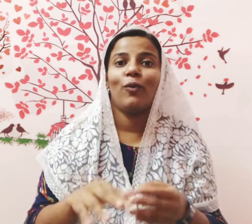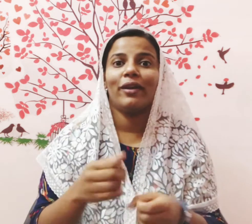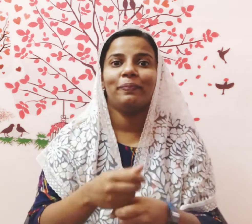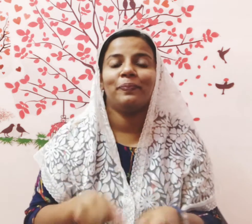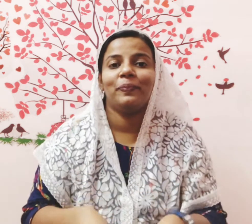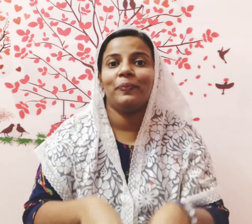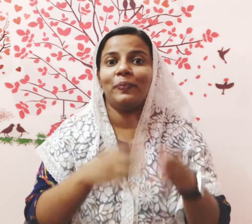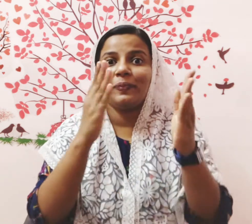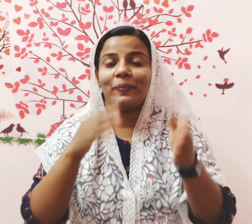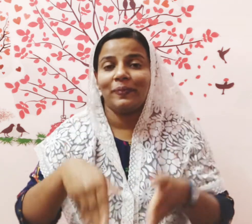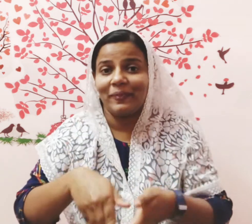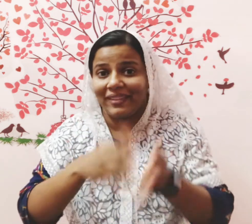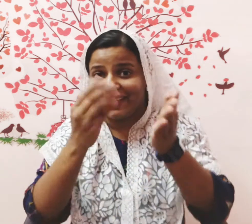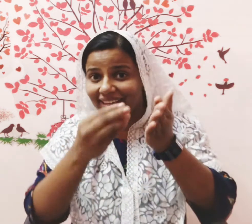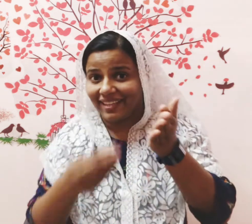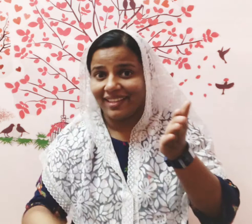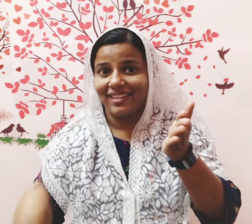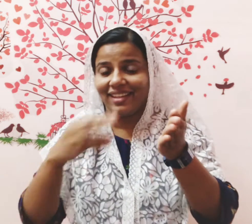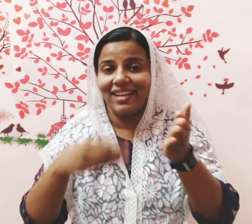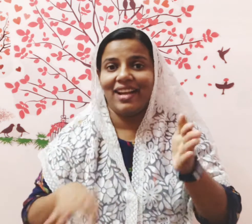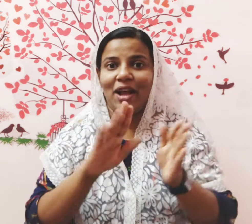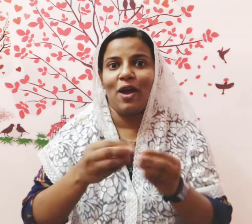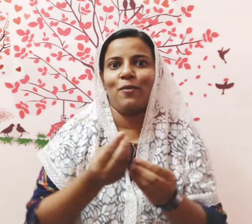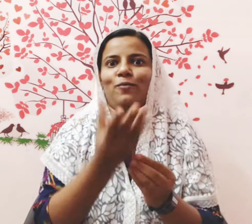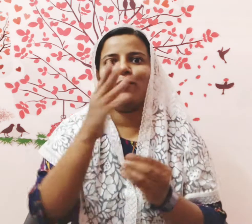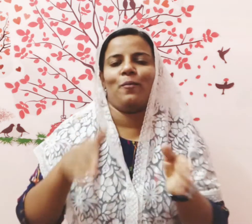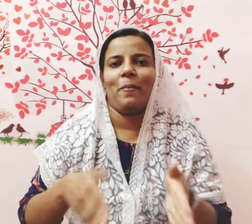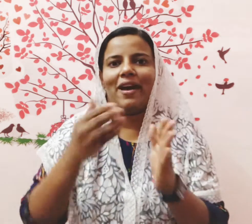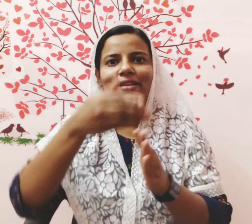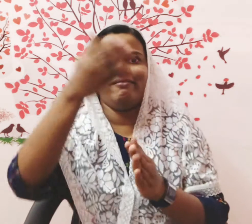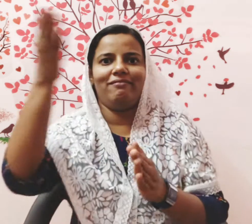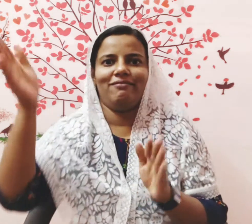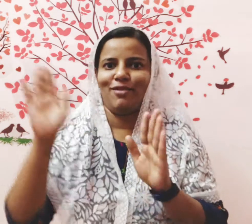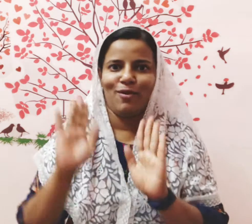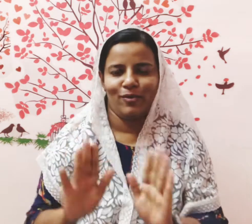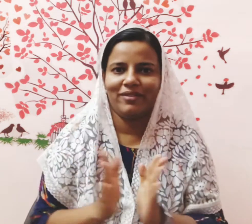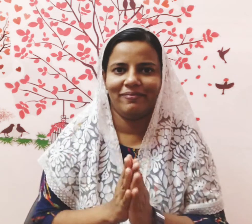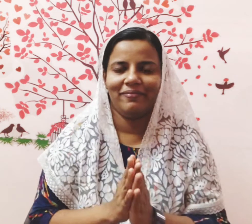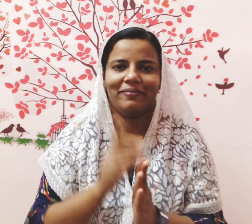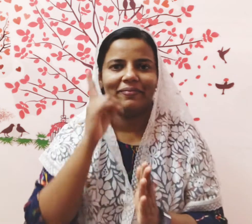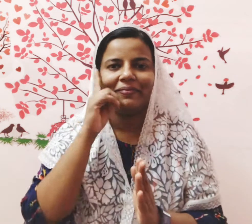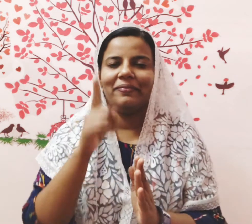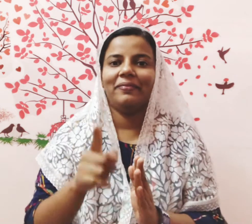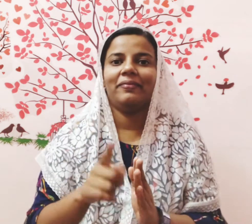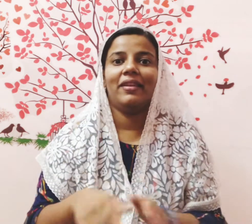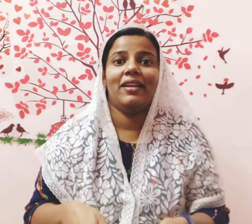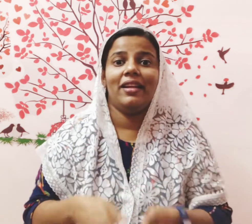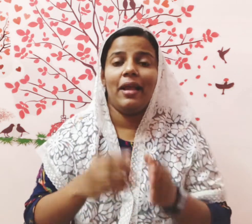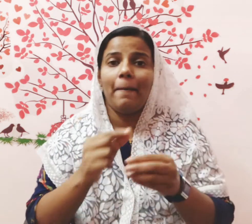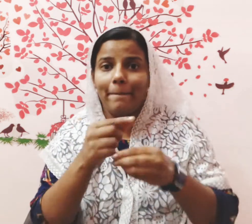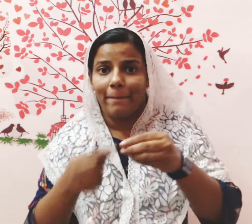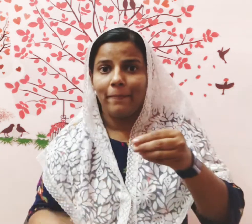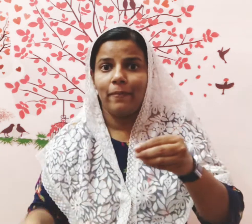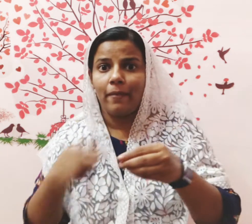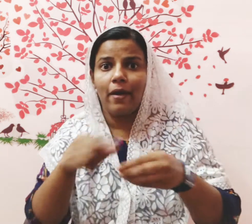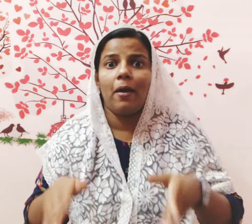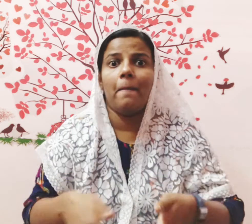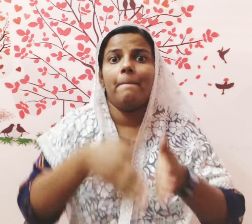ഒരു സ്റ്റംപ് ഉണ്ടാകും. അതിൽ നിന്നാണ് ബ്രാഞ്ചുകൾ പോകുന്നത്. അപ്പം ആ ബ്രാഞ്ചും ആ സ്റ്റംപും തമ്മിൽ എന്തെങ്കിലും ഡിഫറൻസ്